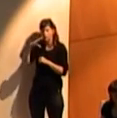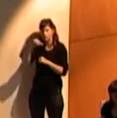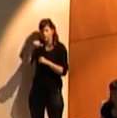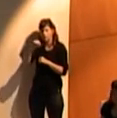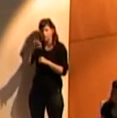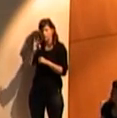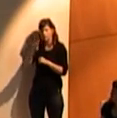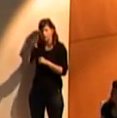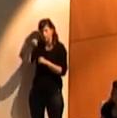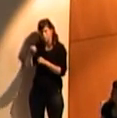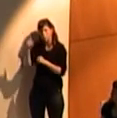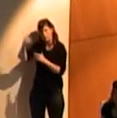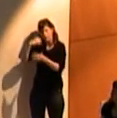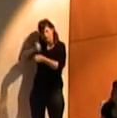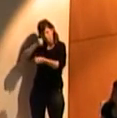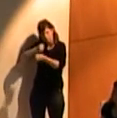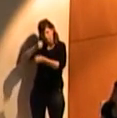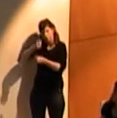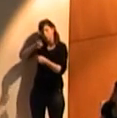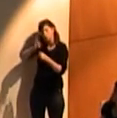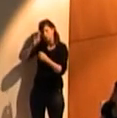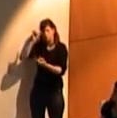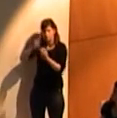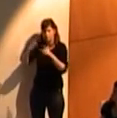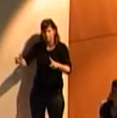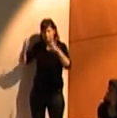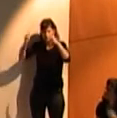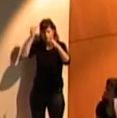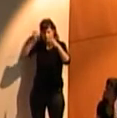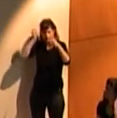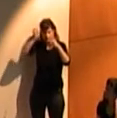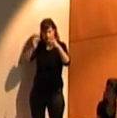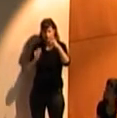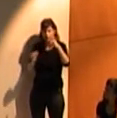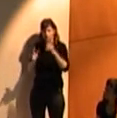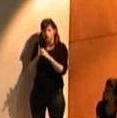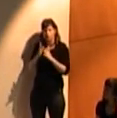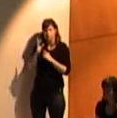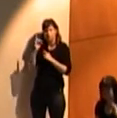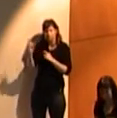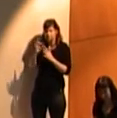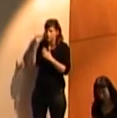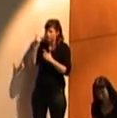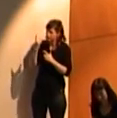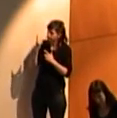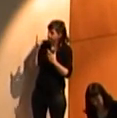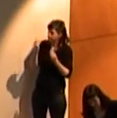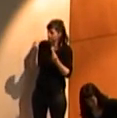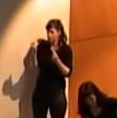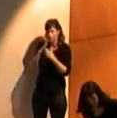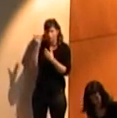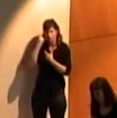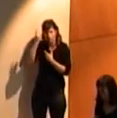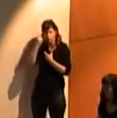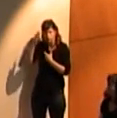sur les structures de la psychiatrie, et en fait il a vraiment travaillé la dimension, enfin le besoin